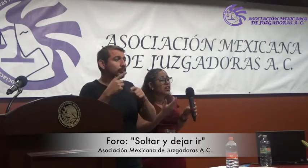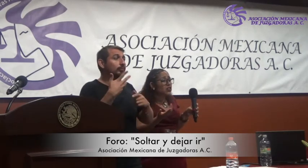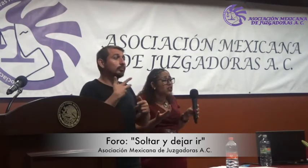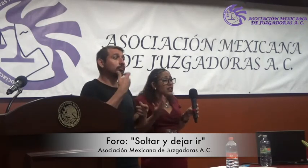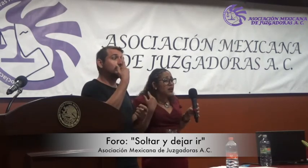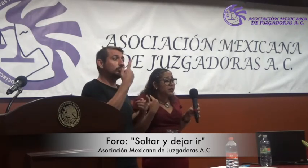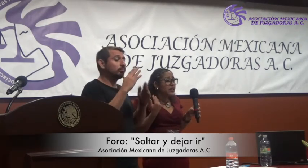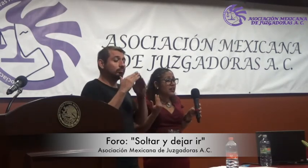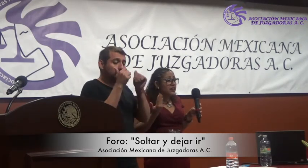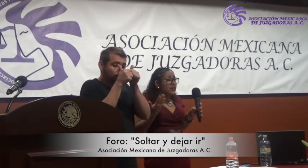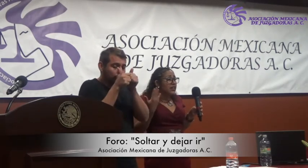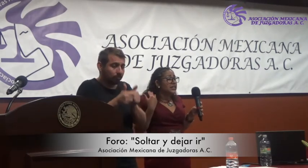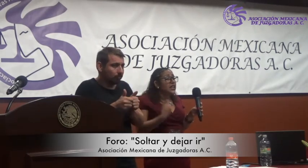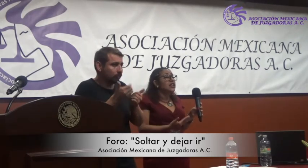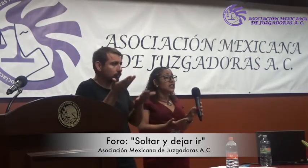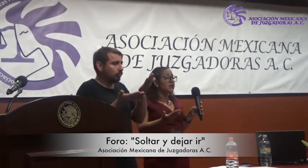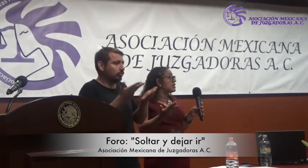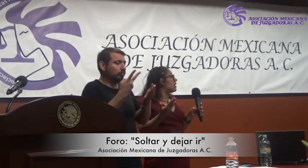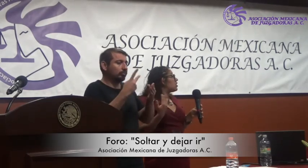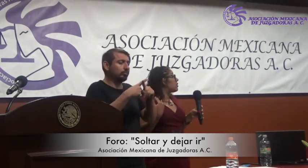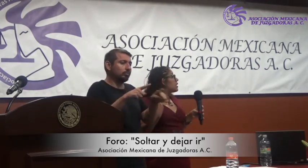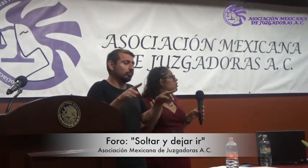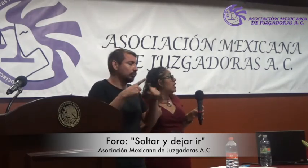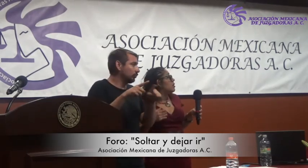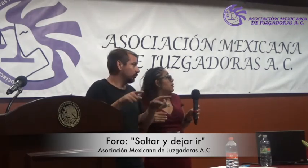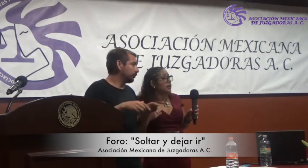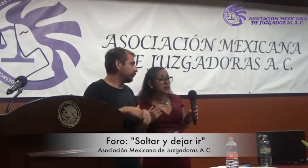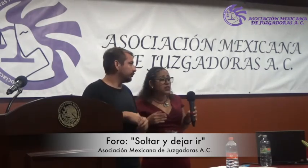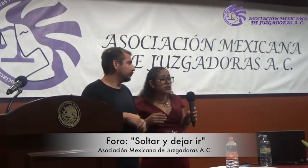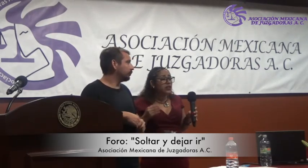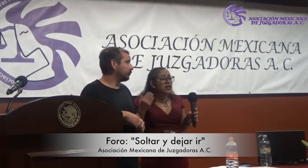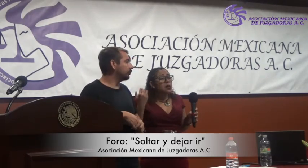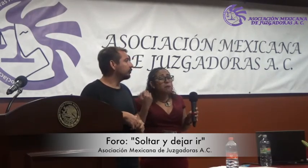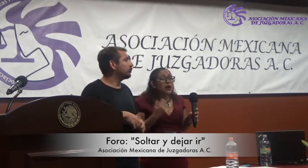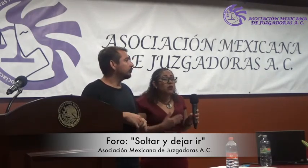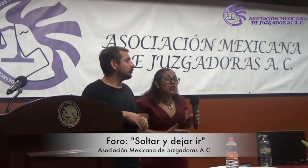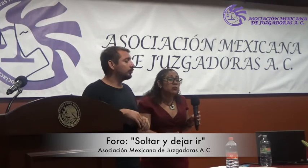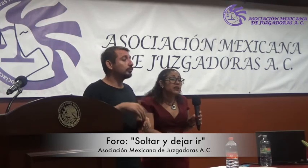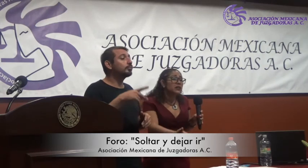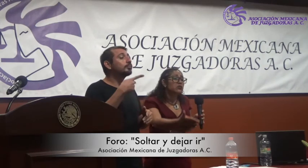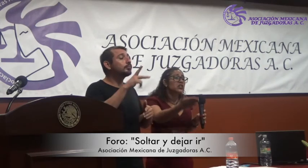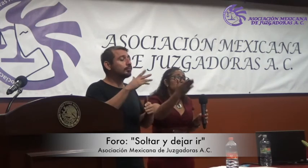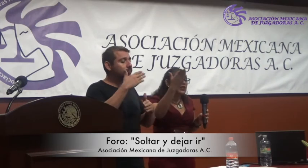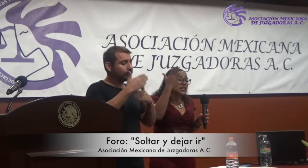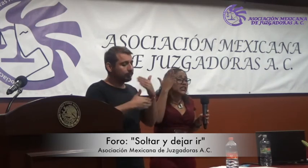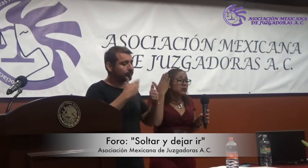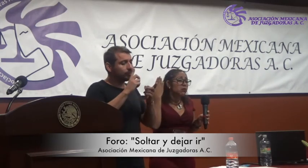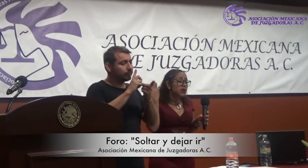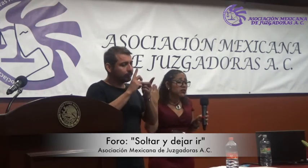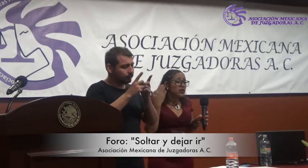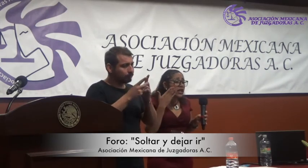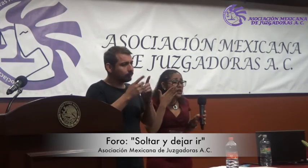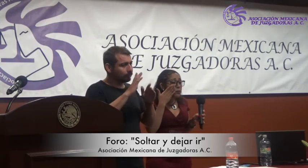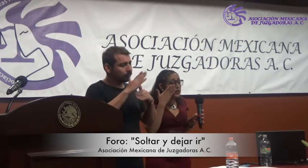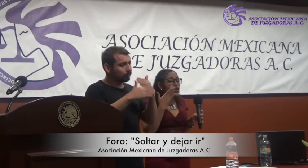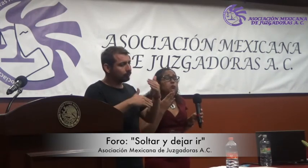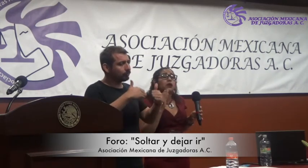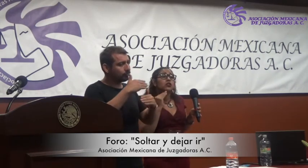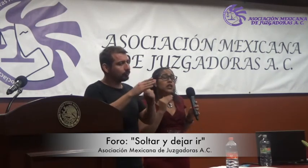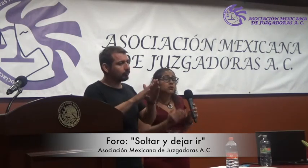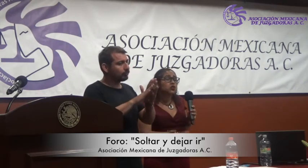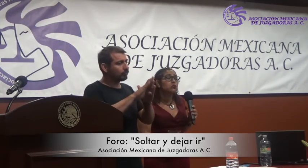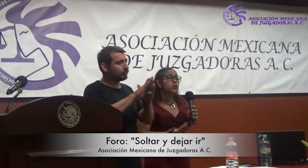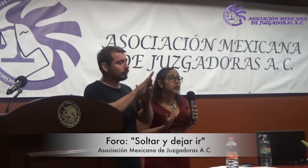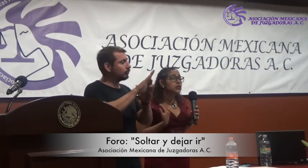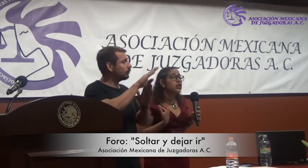su desarrollo de la vida, están atravesando también una depresión. Pero cuando pasamos después de ese momento de la depresión,